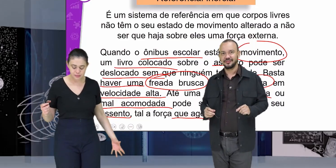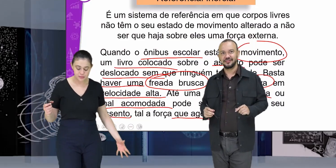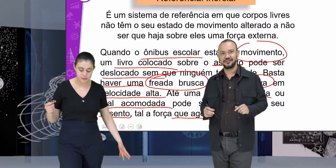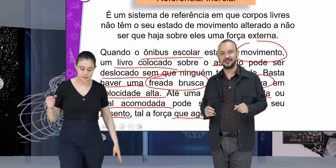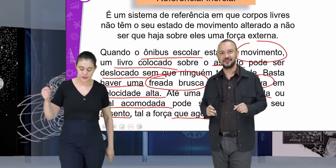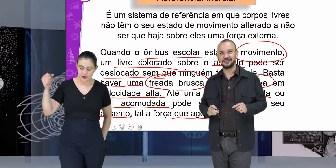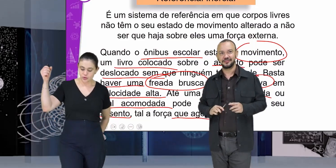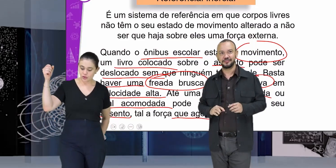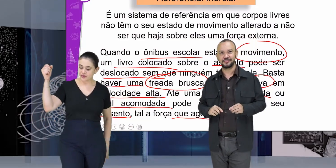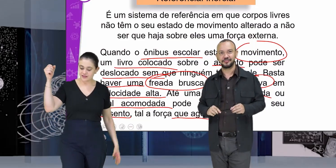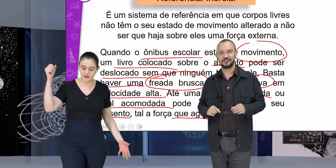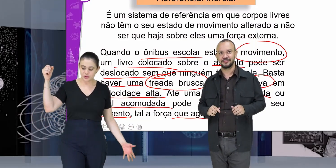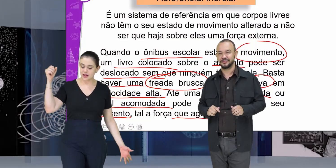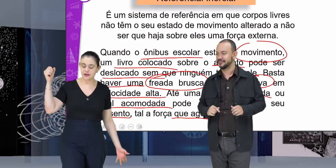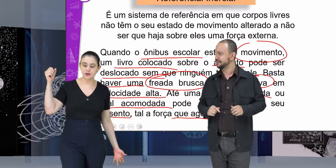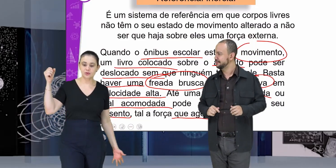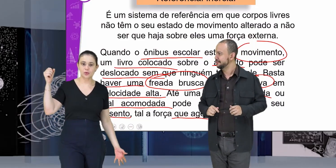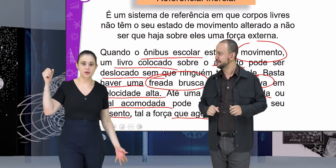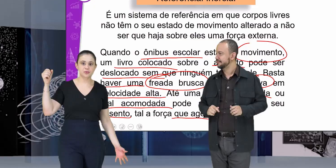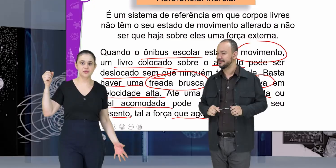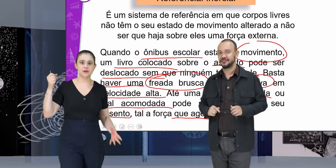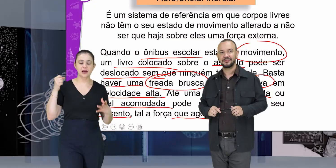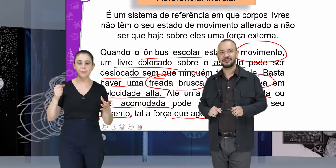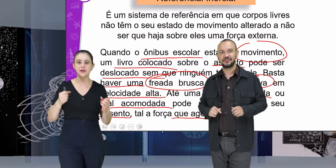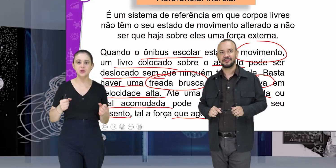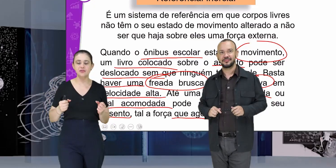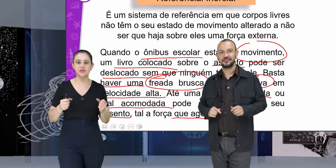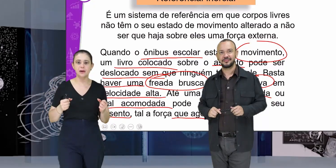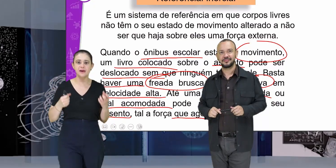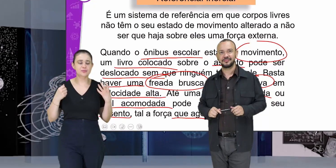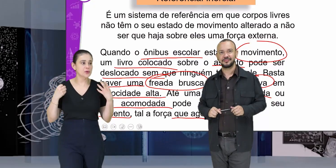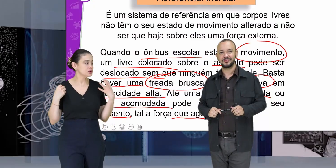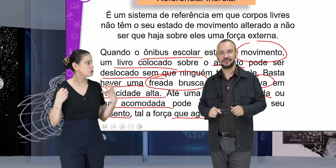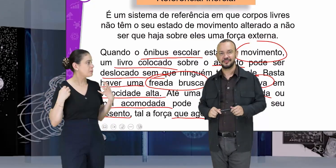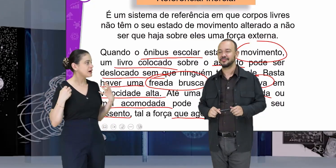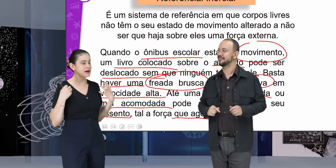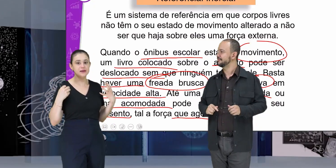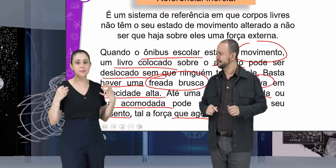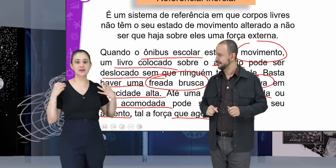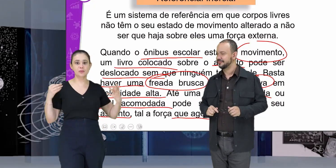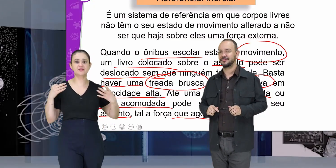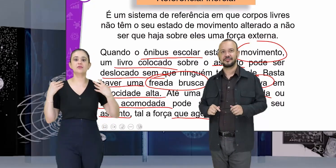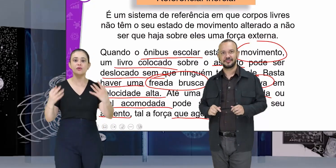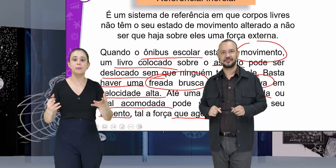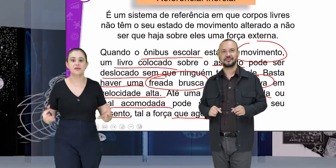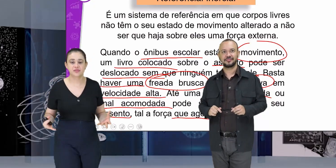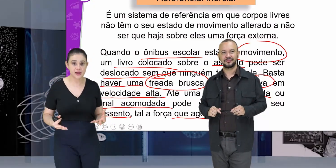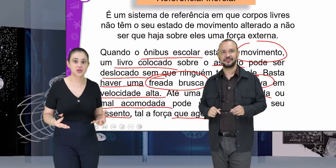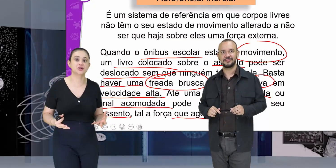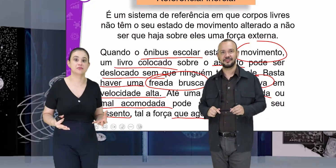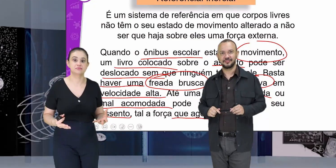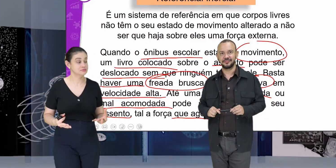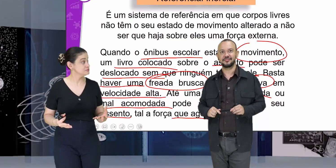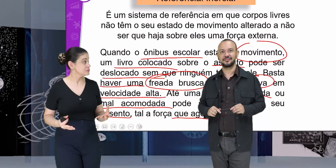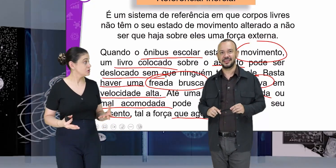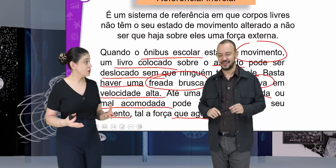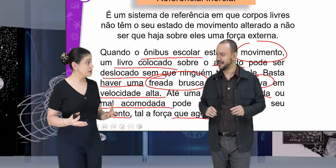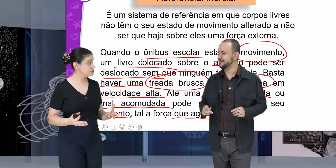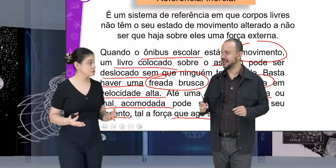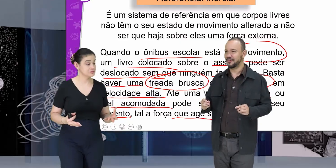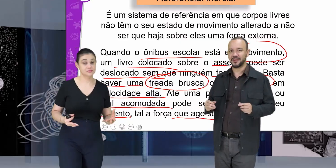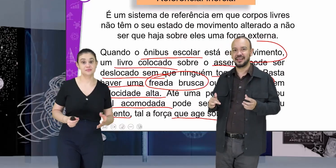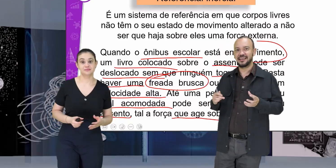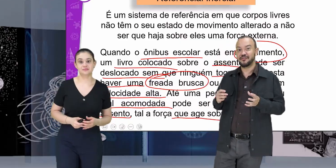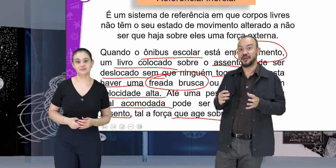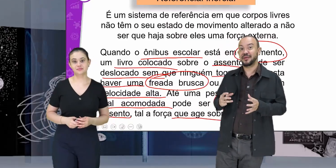aqui... Não tô fazendo nada dentro do ônibus e de repente ele freia, mas poxa, eu tô parada e mesmo assim eu vou pra frente? Isso